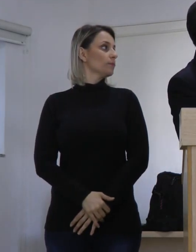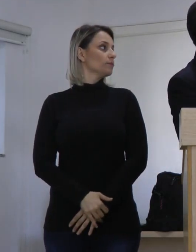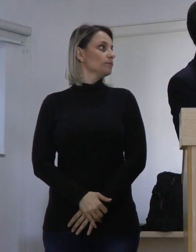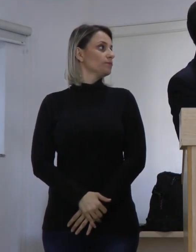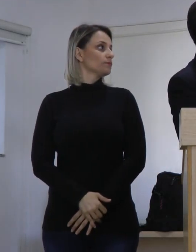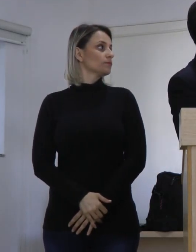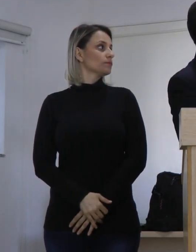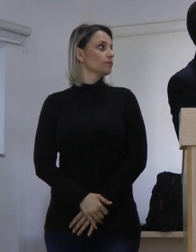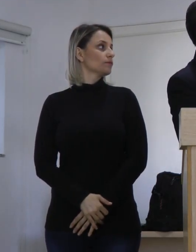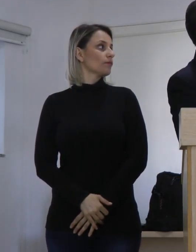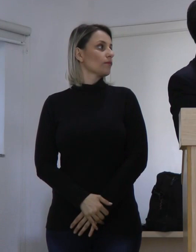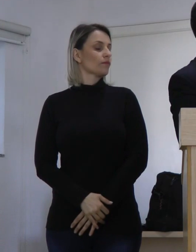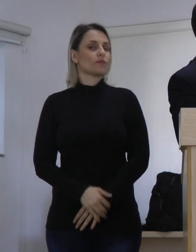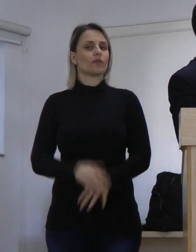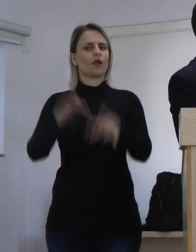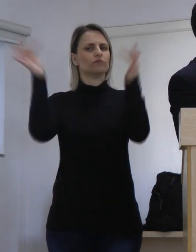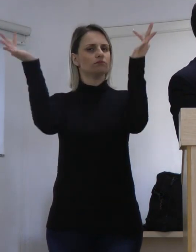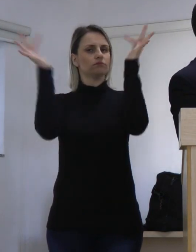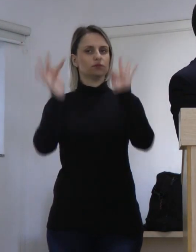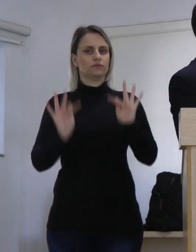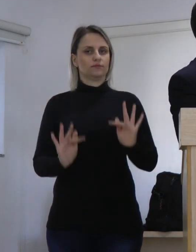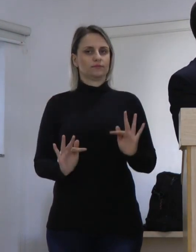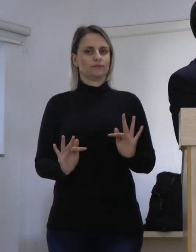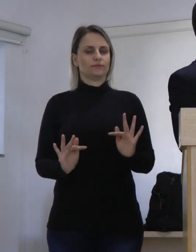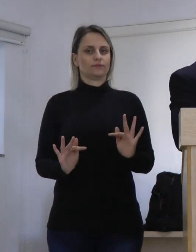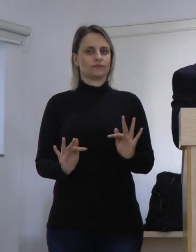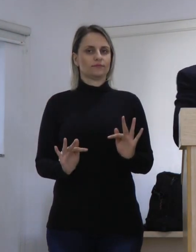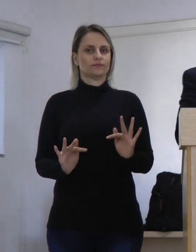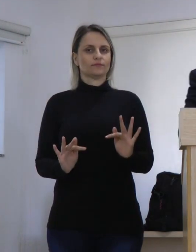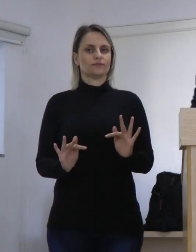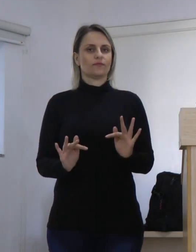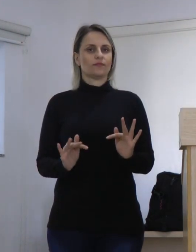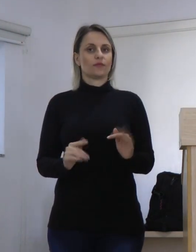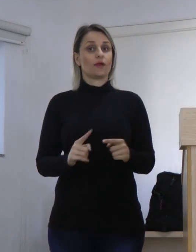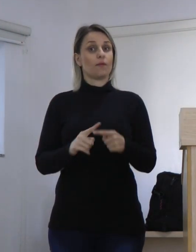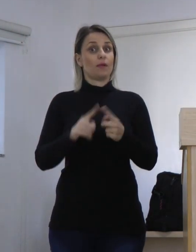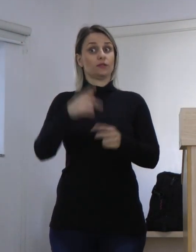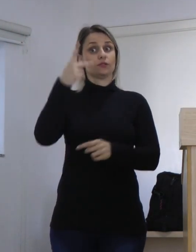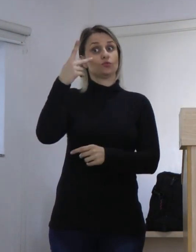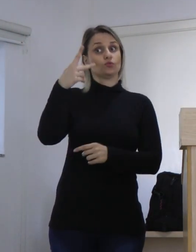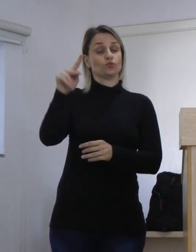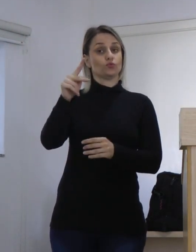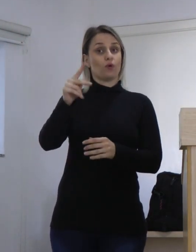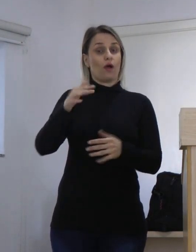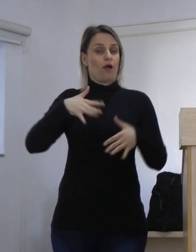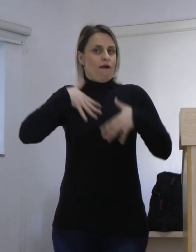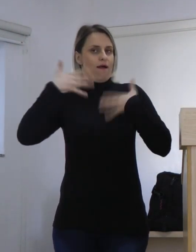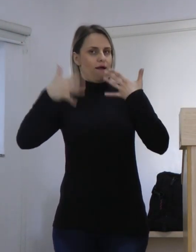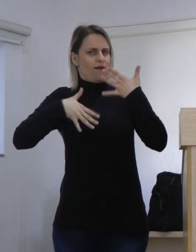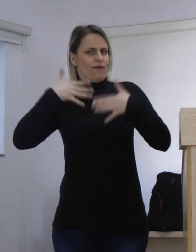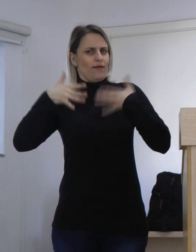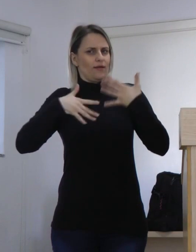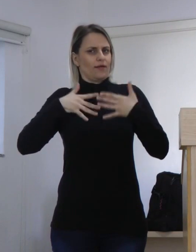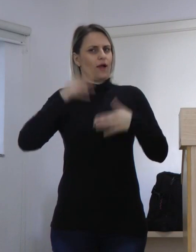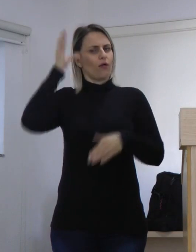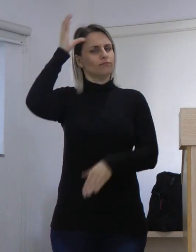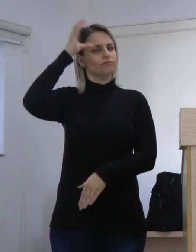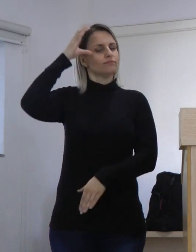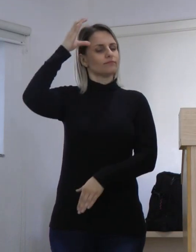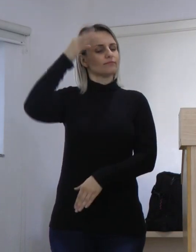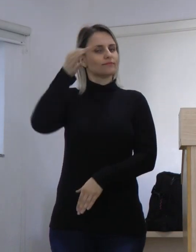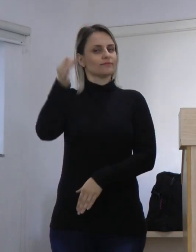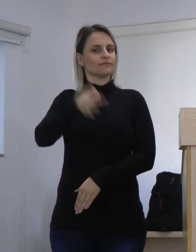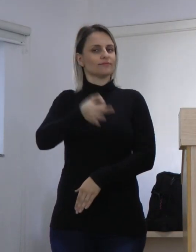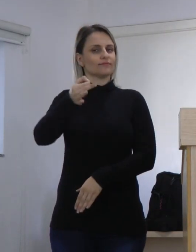Sede alegres, felizes, mas seja a vossa alegria a que provém da consciência reta.